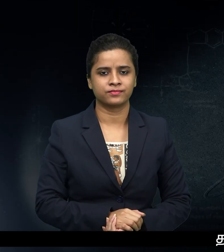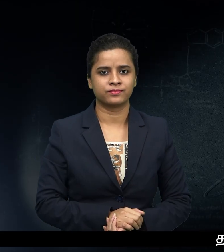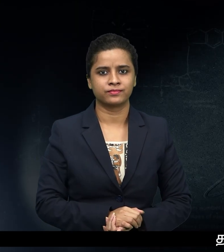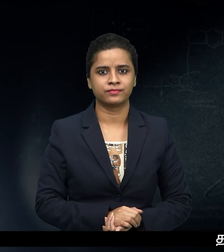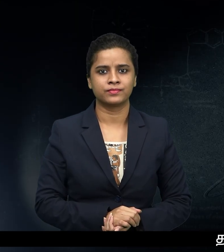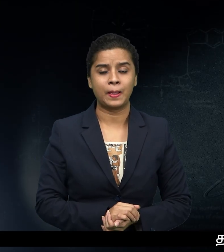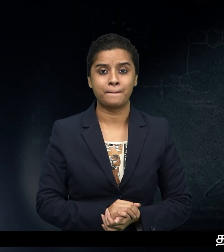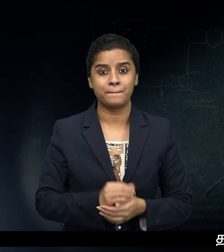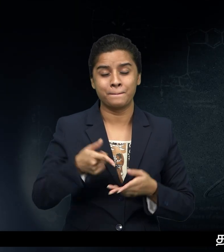மின்னோட்டம்,